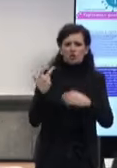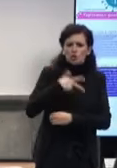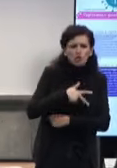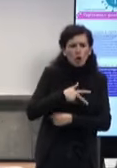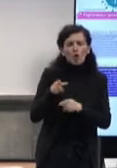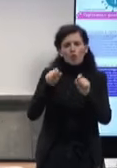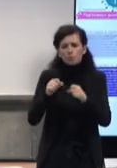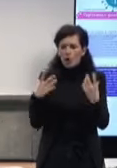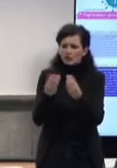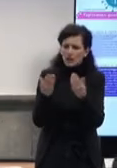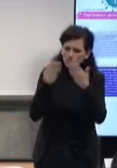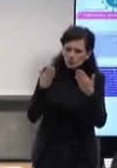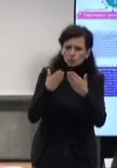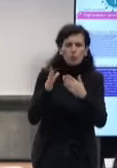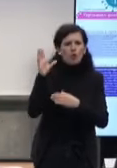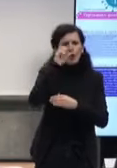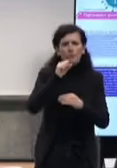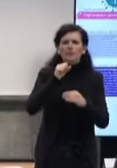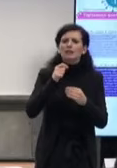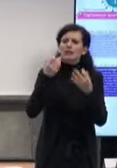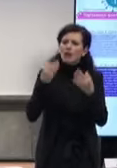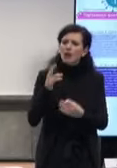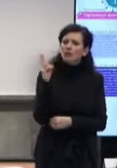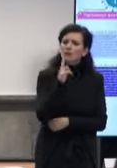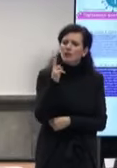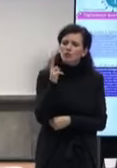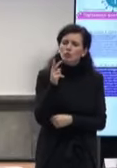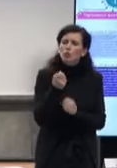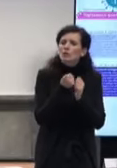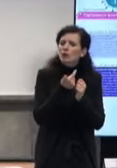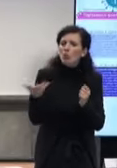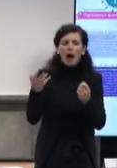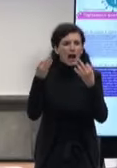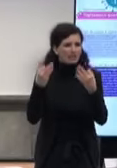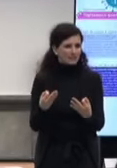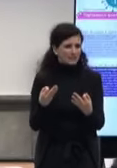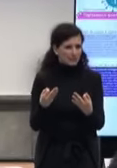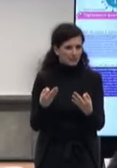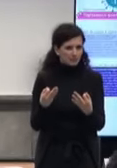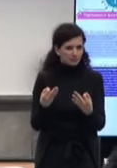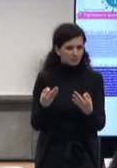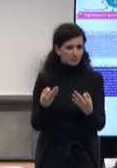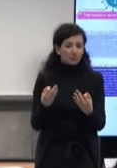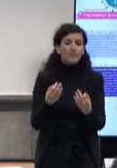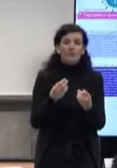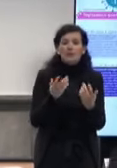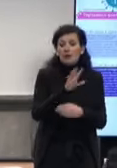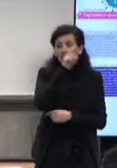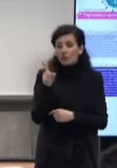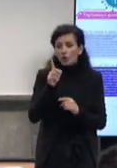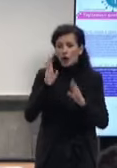una rappresentazione del fenomeno più veritiera di quella che mi sembra di poter osservare cui si state proponendo